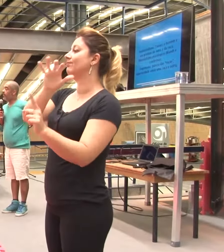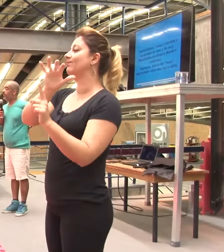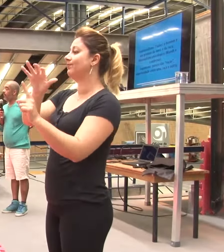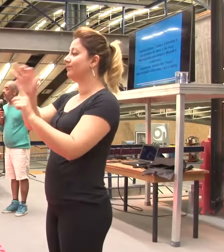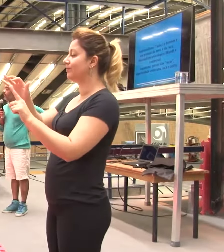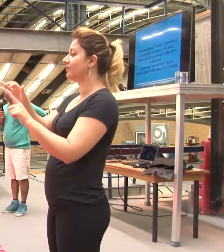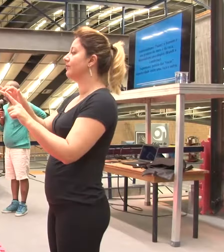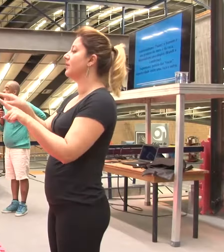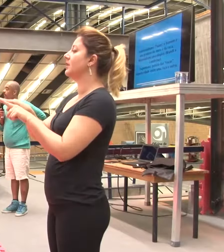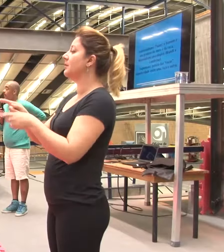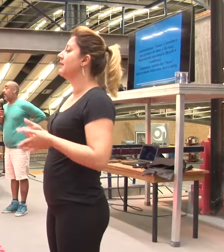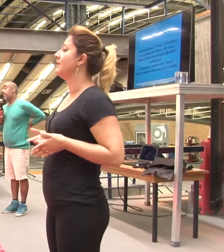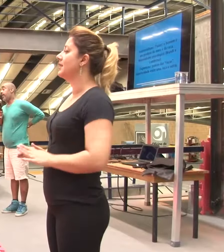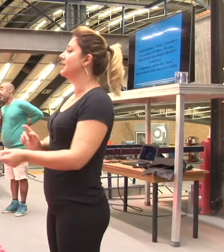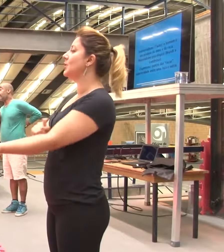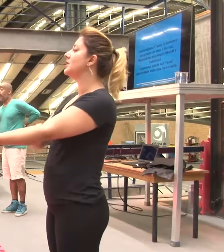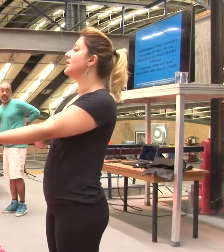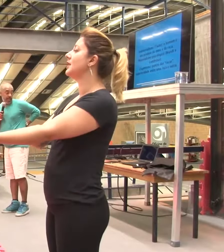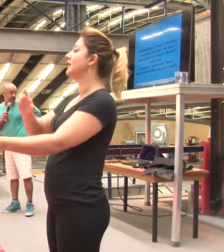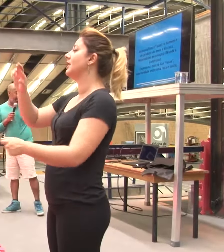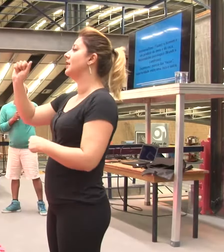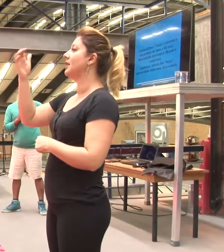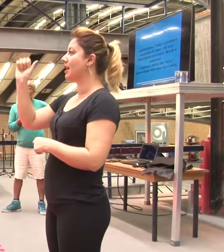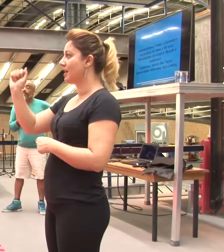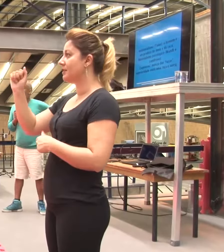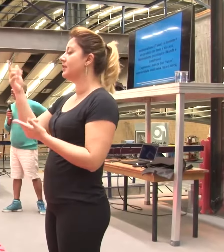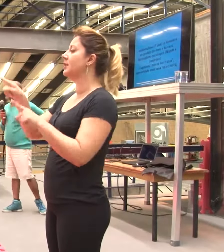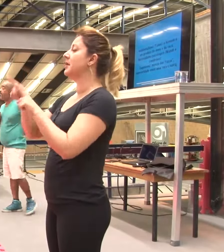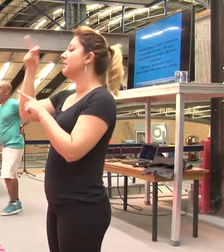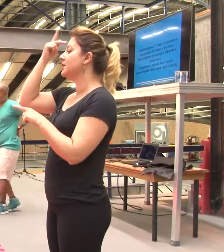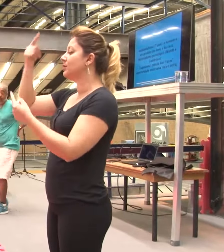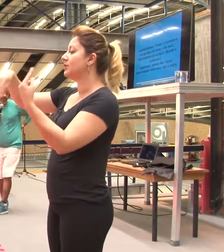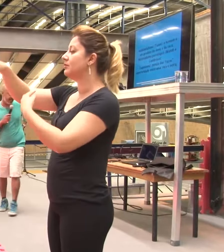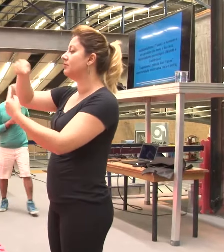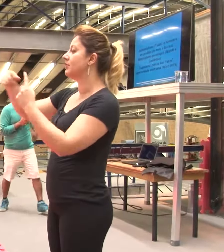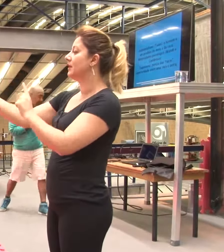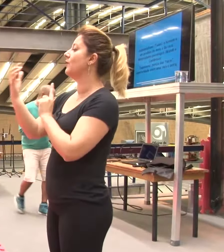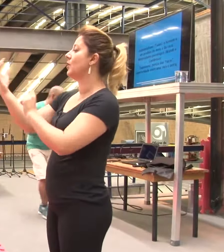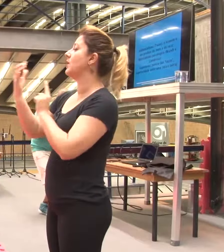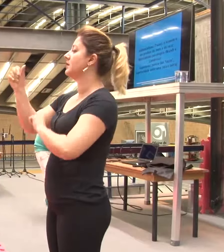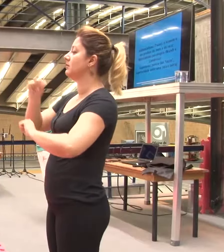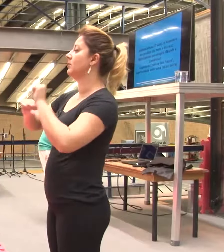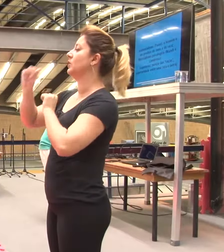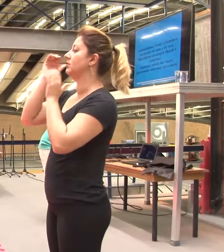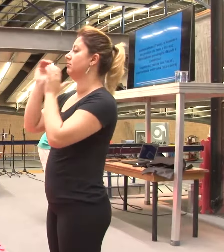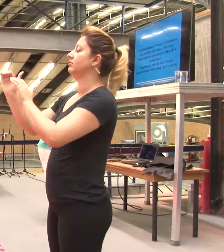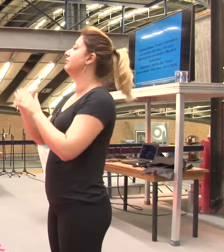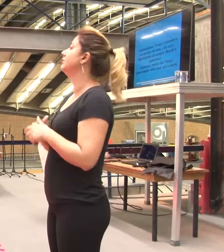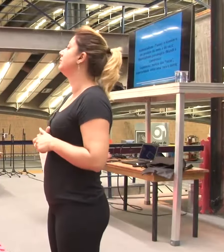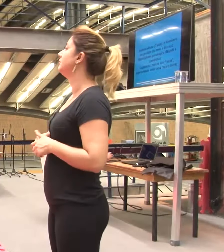pombinha, né? E mesmo para aquela citação inicial do romance que eu vou ler para vocês